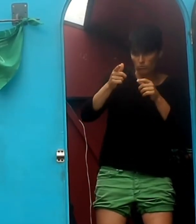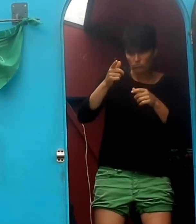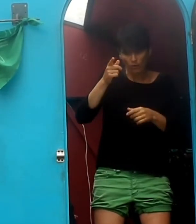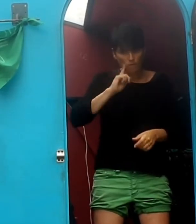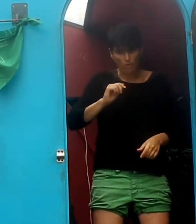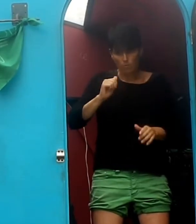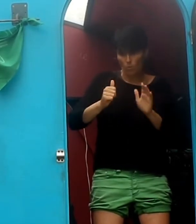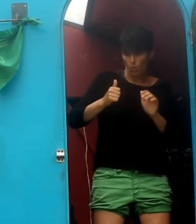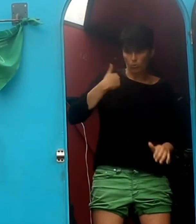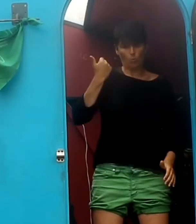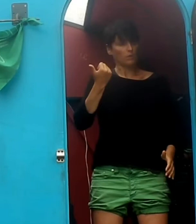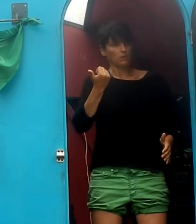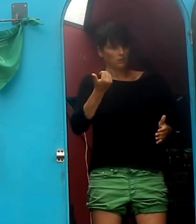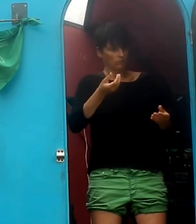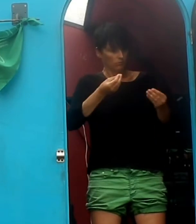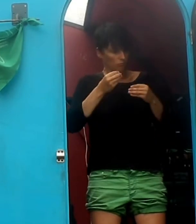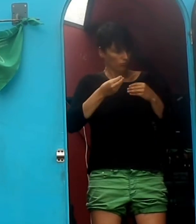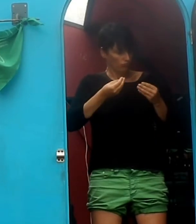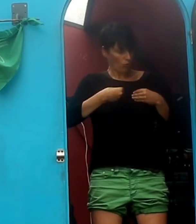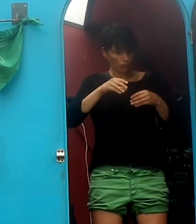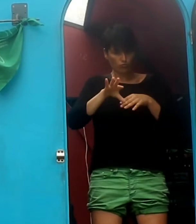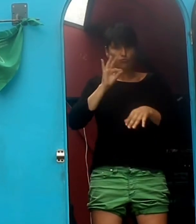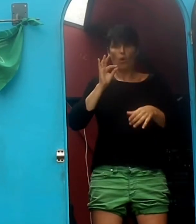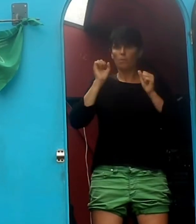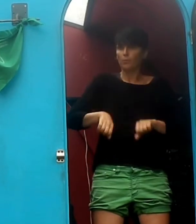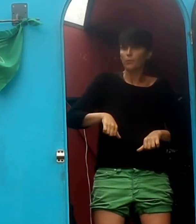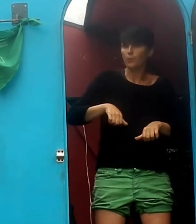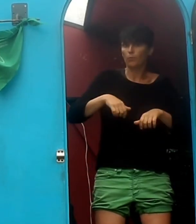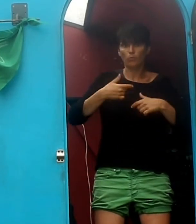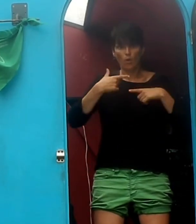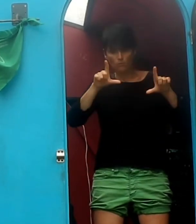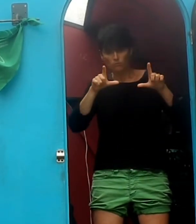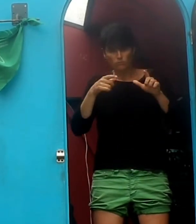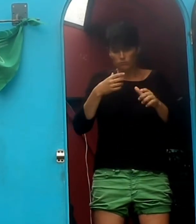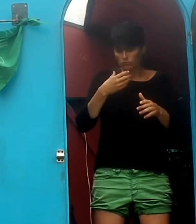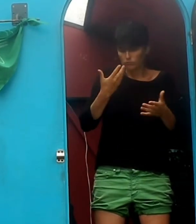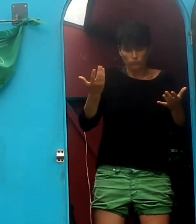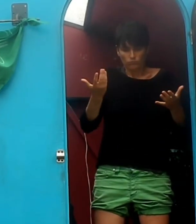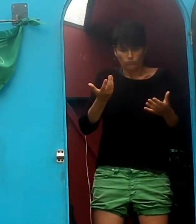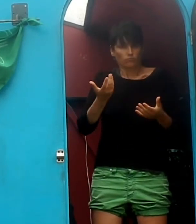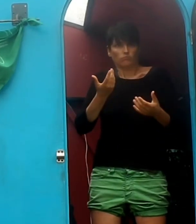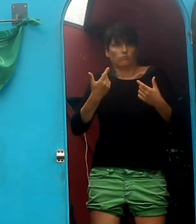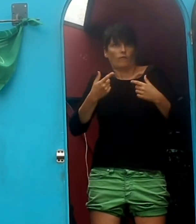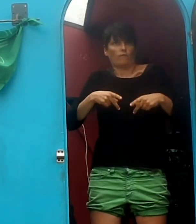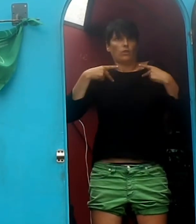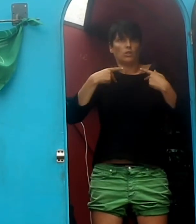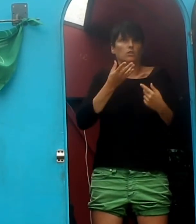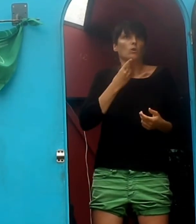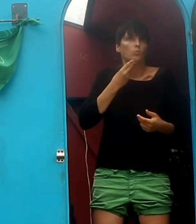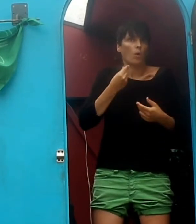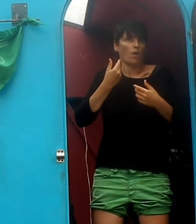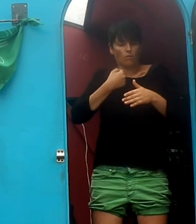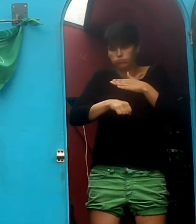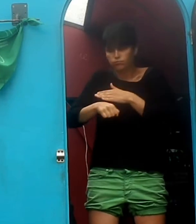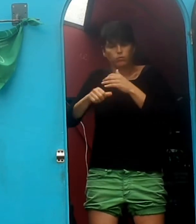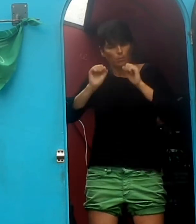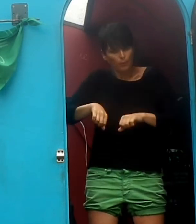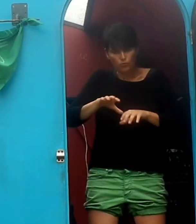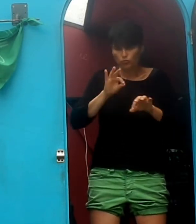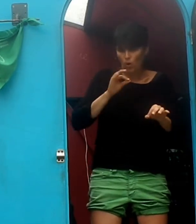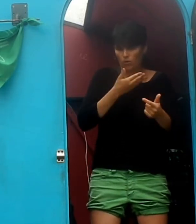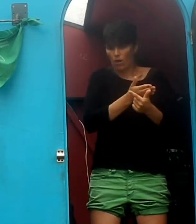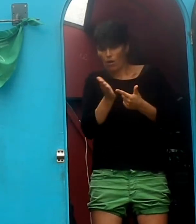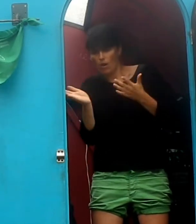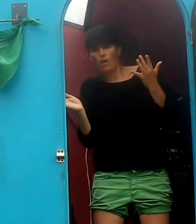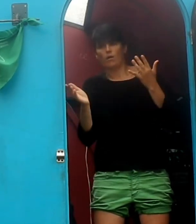pouvoir favoriser l'autonomie sur les prises de décision, finalement sur sa liberté sexuelle et reproductive, et en fait elle est